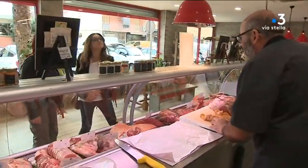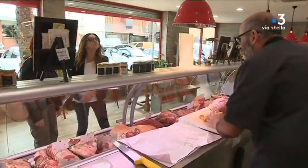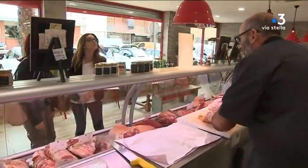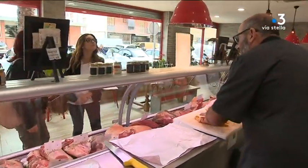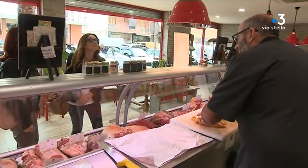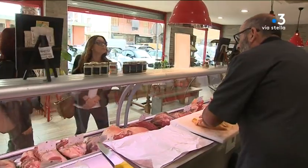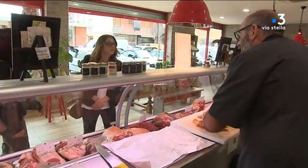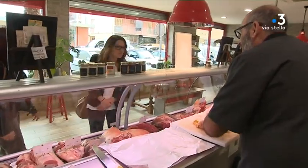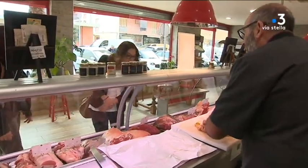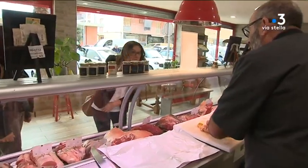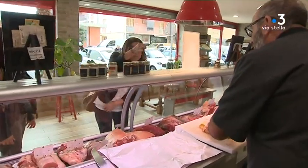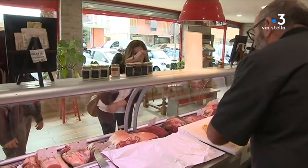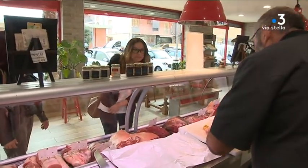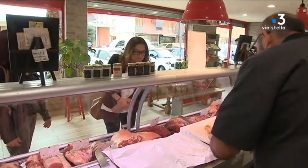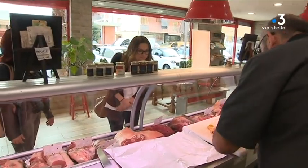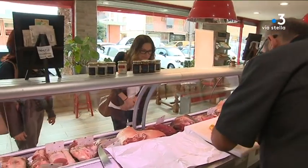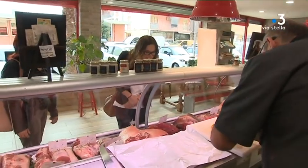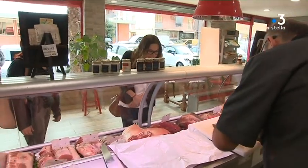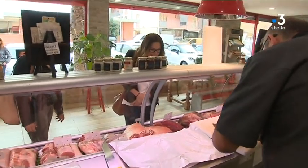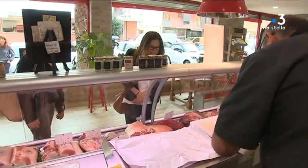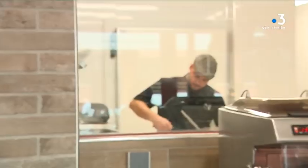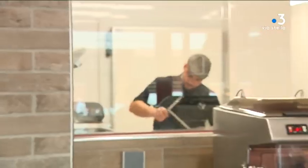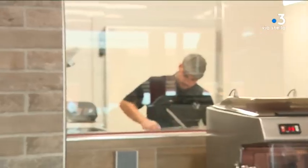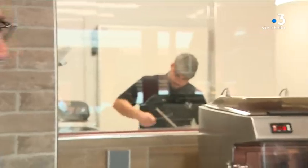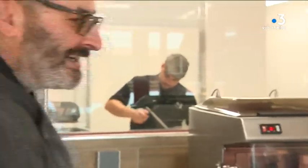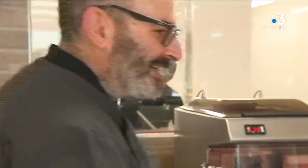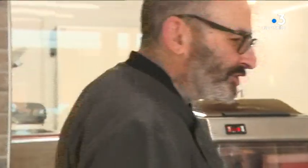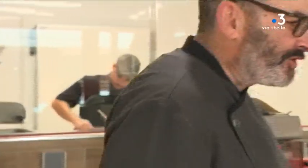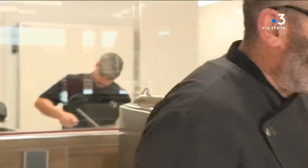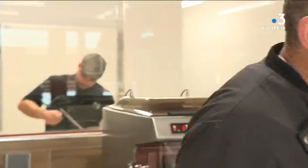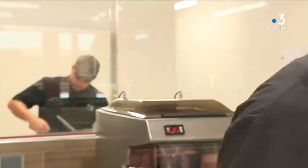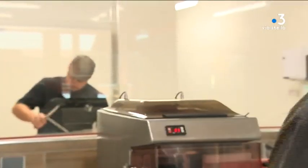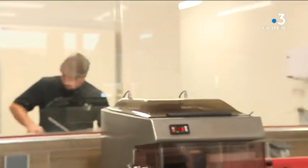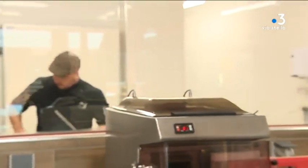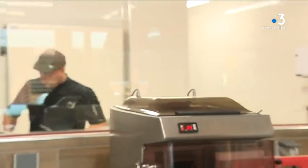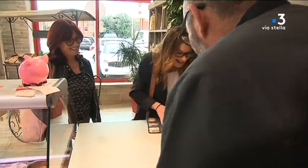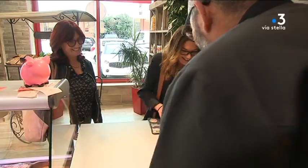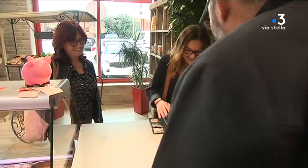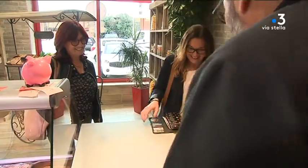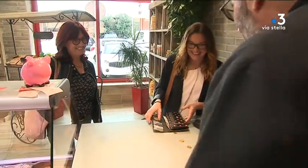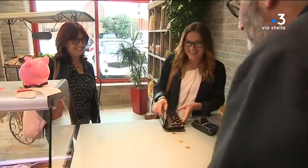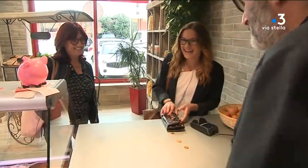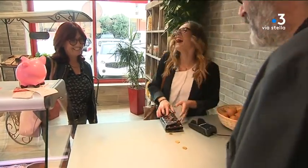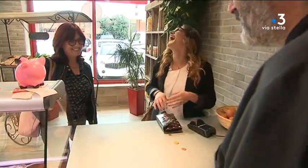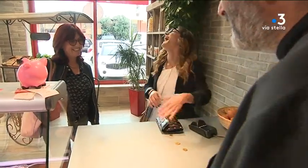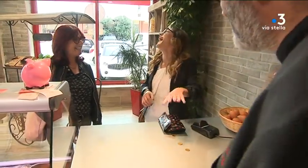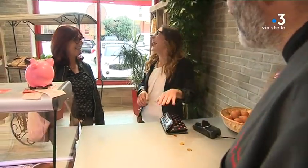de verbaliser autant que possible, mais c'est compliqué. Et elle n'est pas toujours accompagnée de son amie Joséphine, qui, elle, a appris la langue des